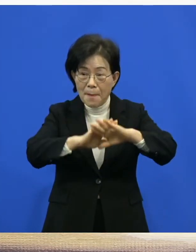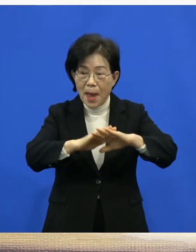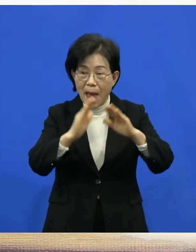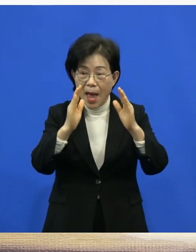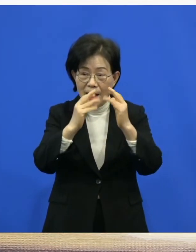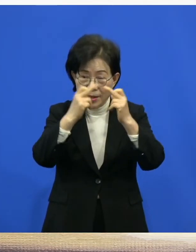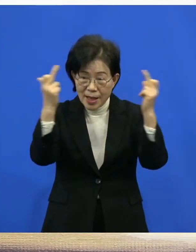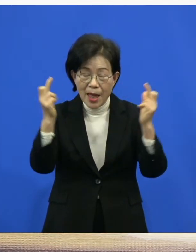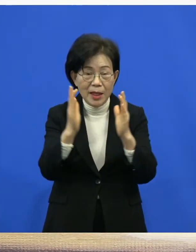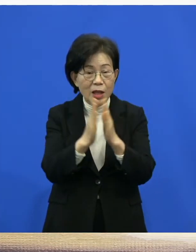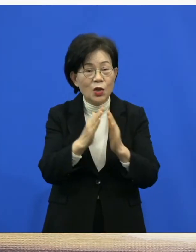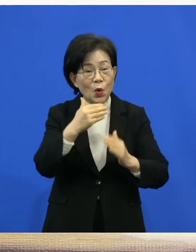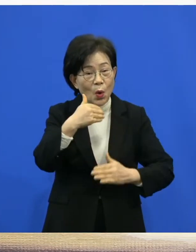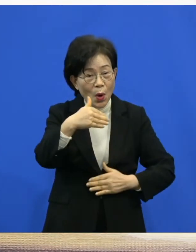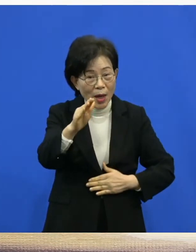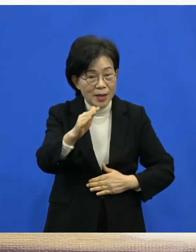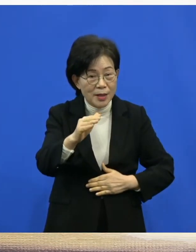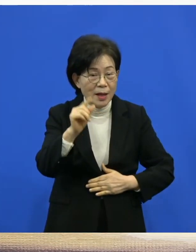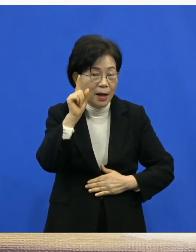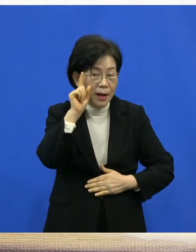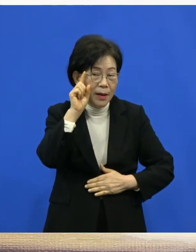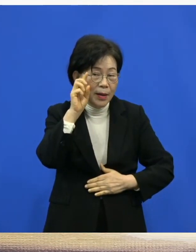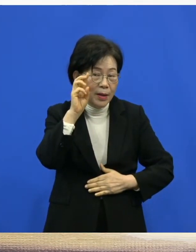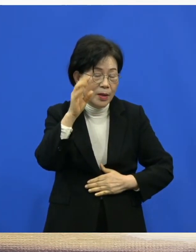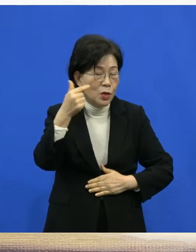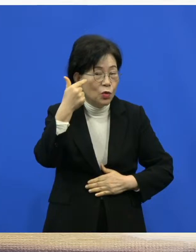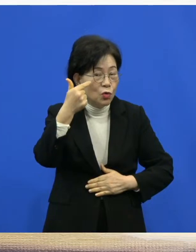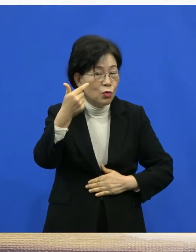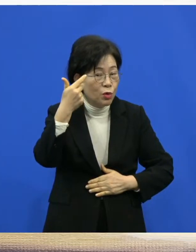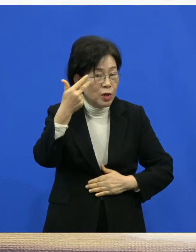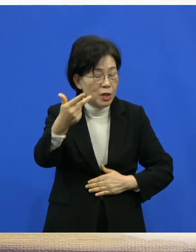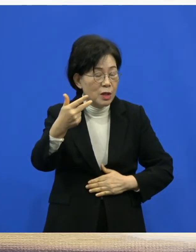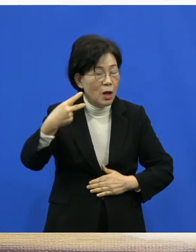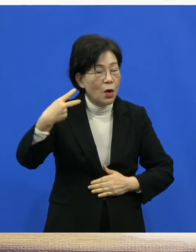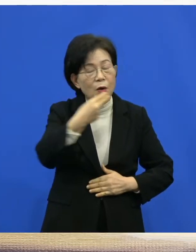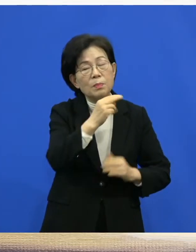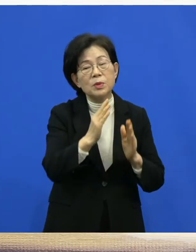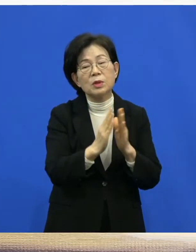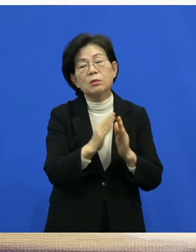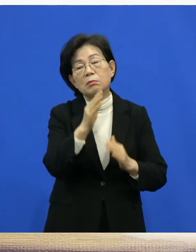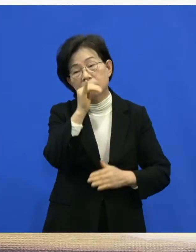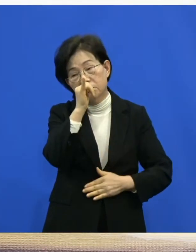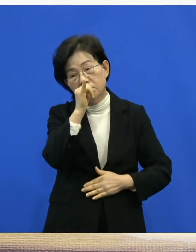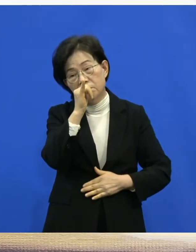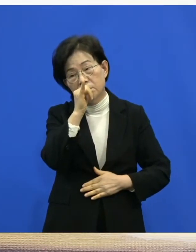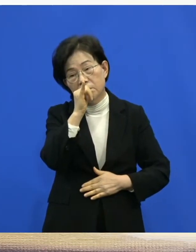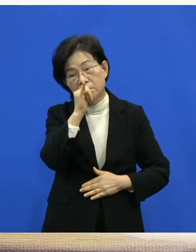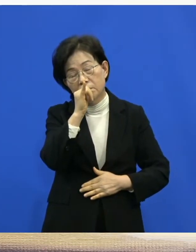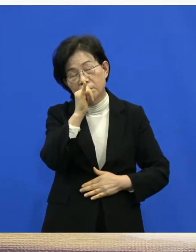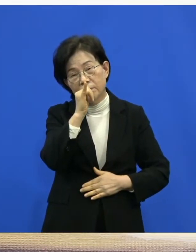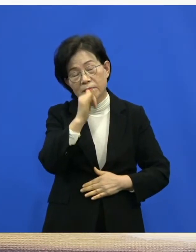방학이면 어린 나이에 며칠씩 6일씩 7일씩 금식기도 되고